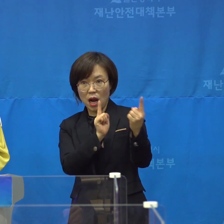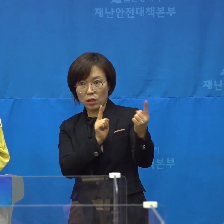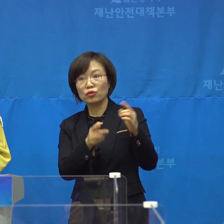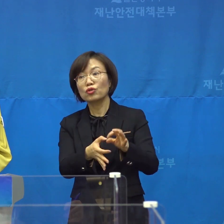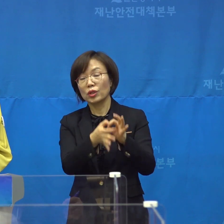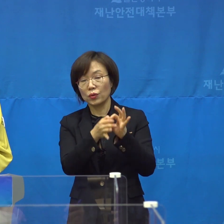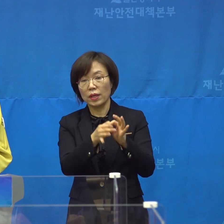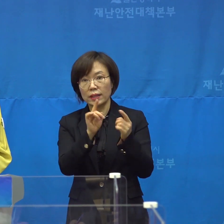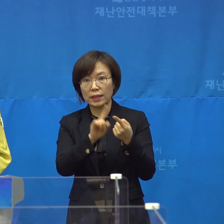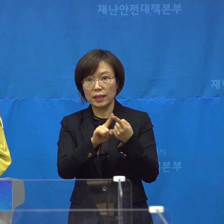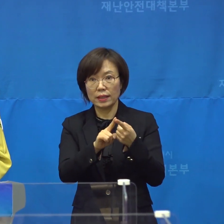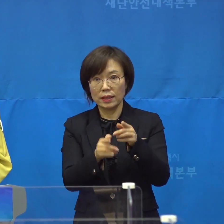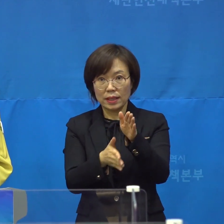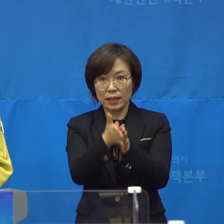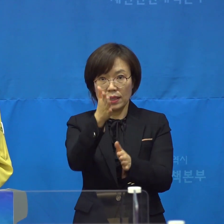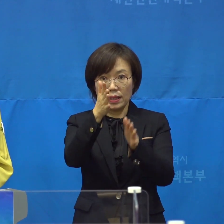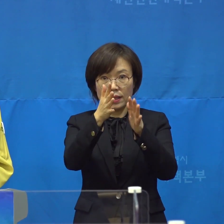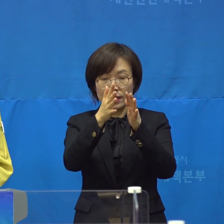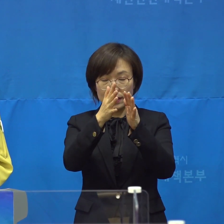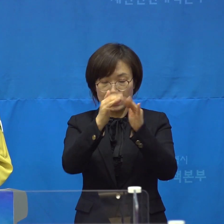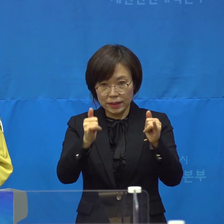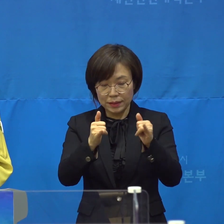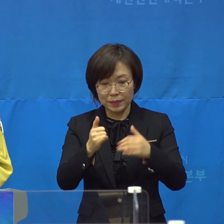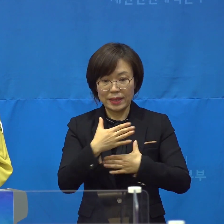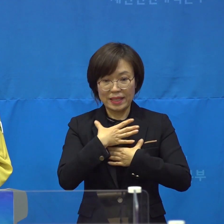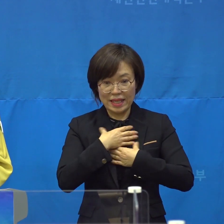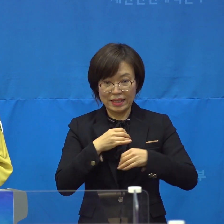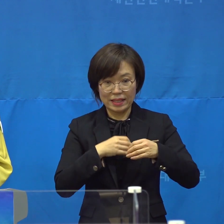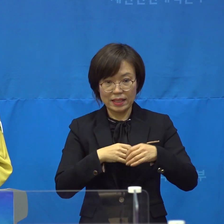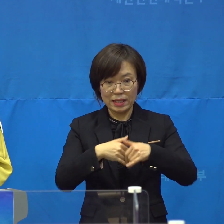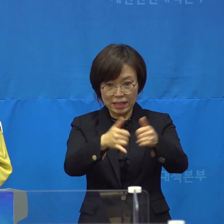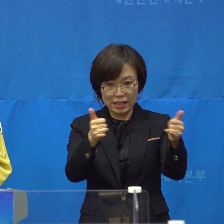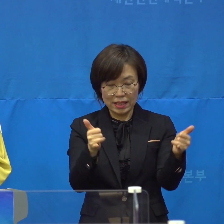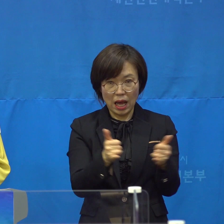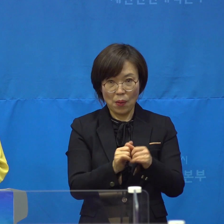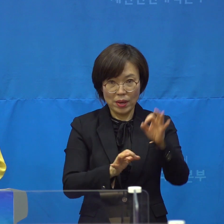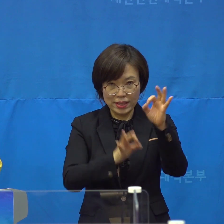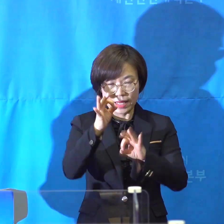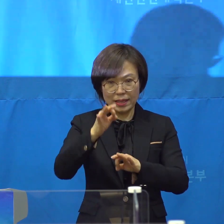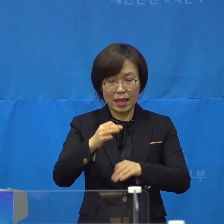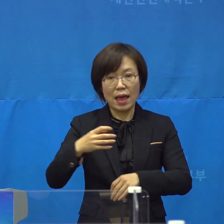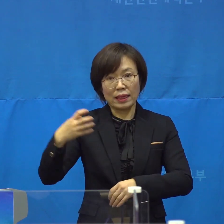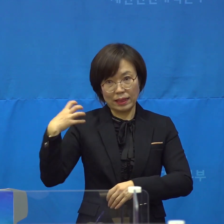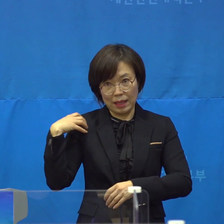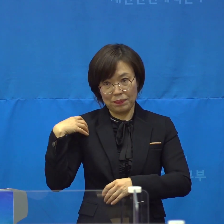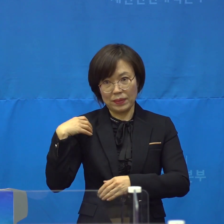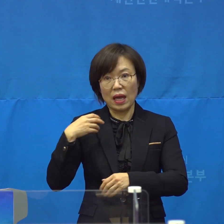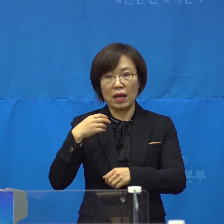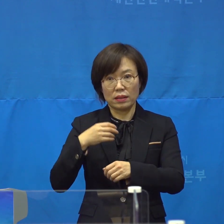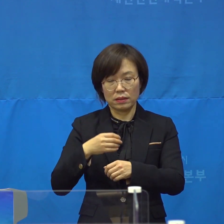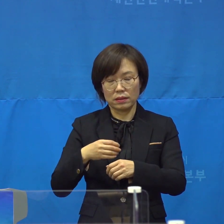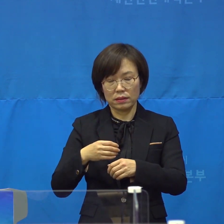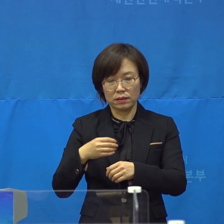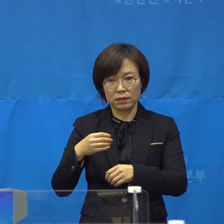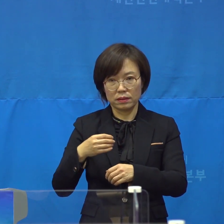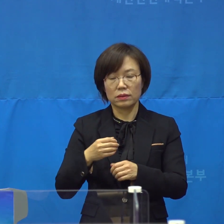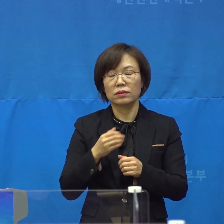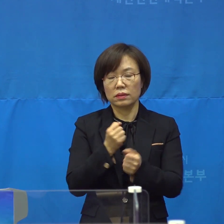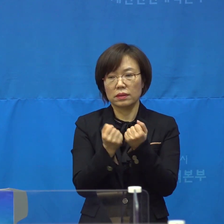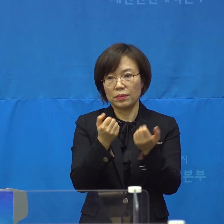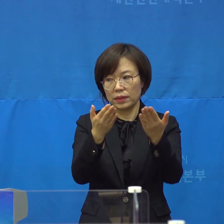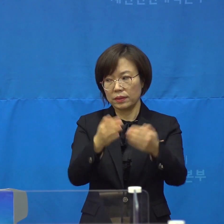거리두기 관련해서는 우리 시민안전실 사회재난 담당 사무관이 오셨기 때문에 답변 드리도록 하겠습니다.